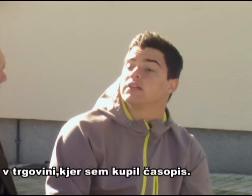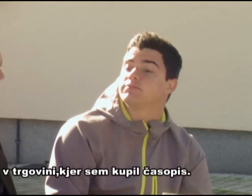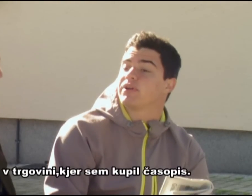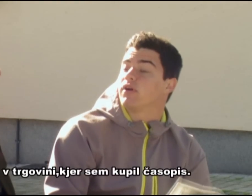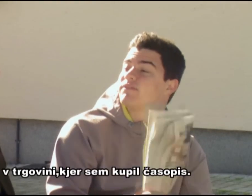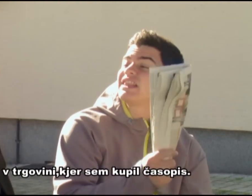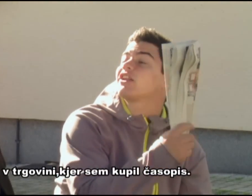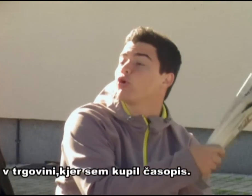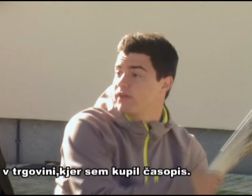Ja, теперь фотография.